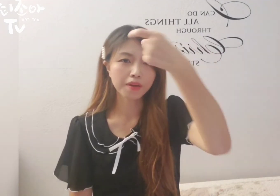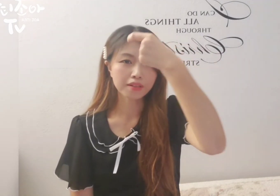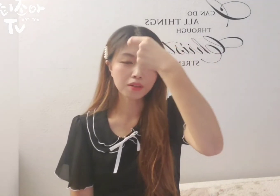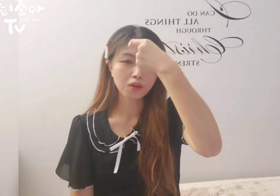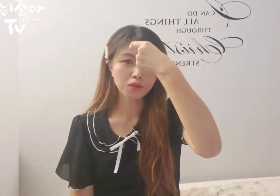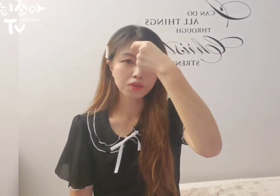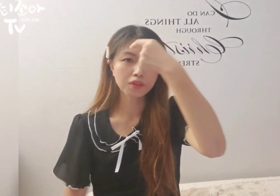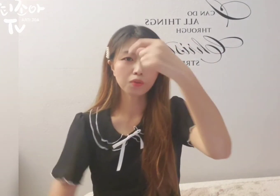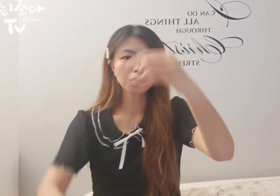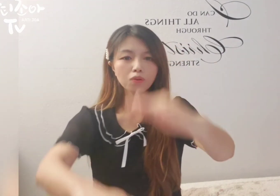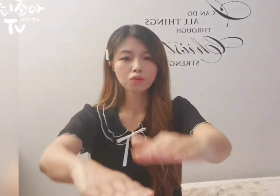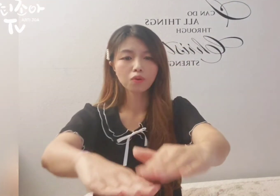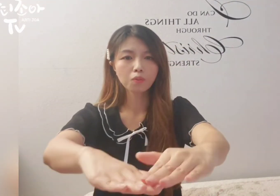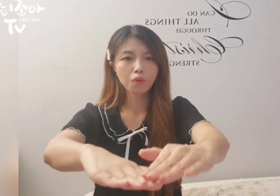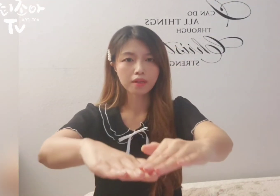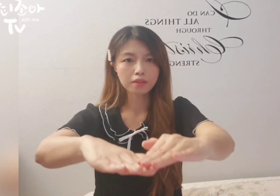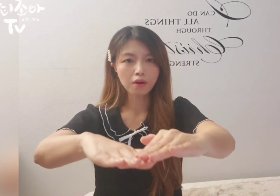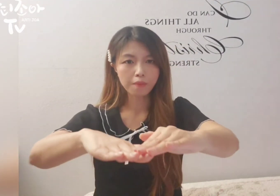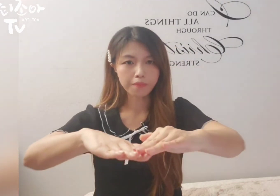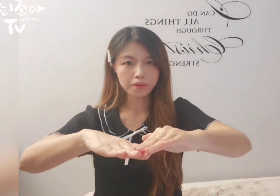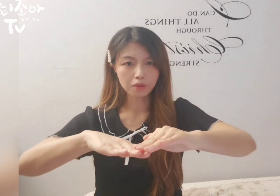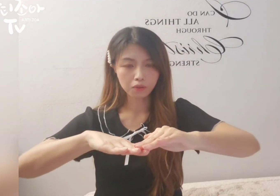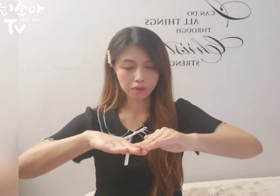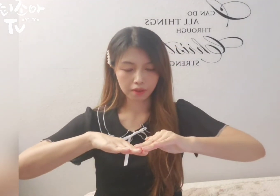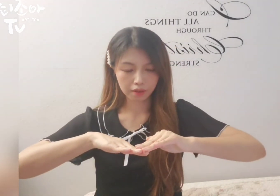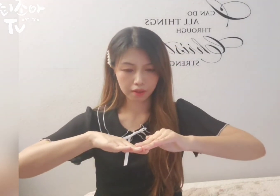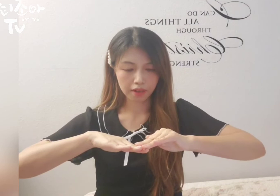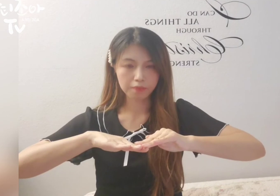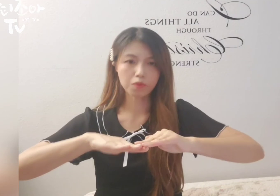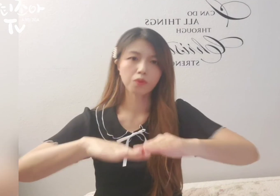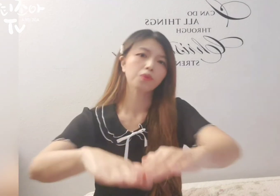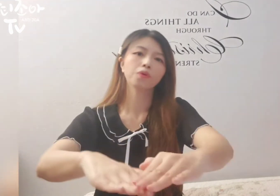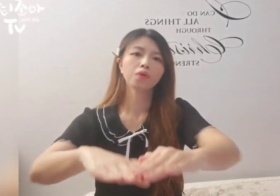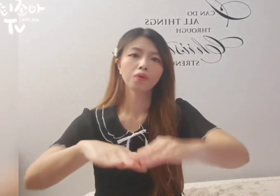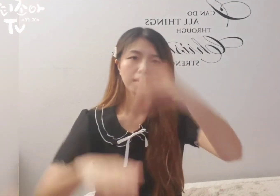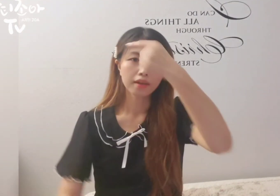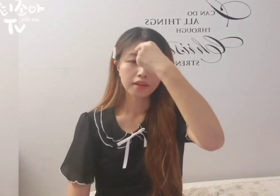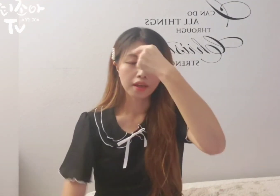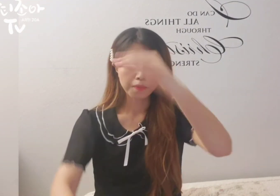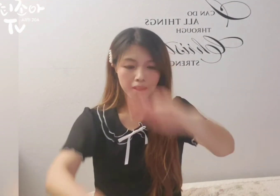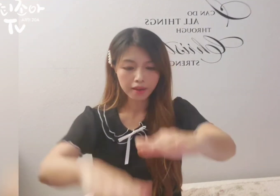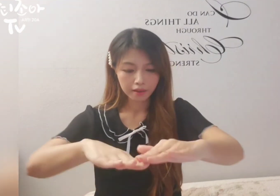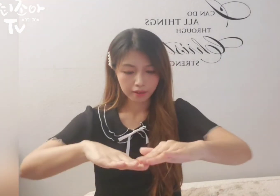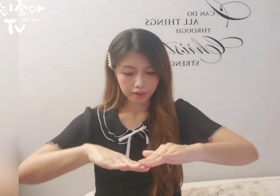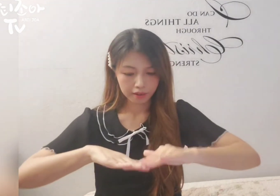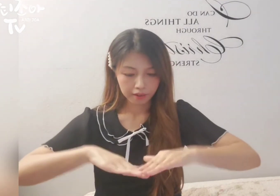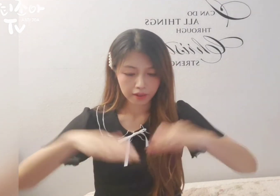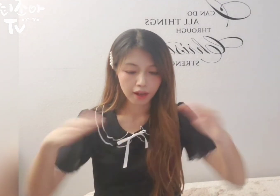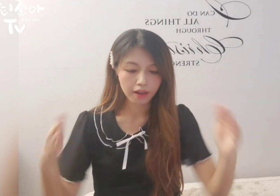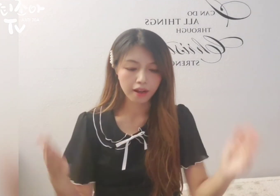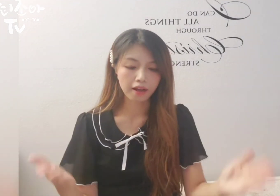이마에 찍어주시고 두 손 보아서 앞에서 가슴 쪽 예배 하리라